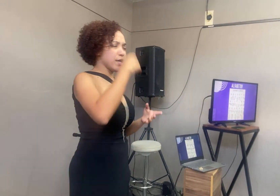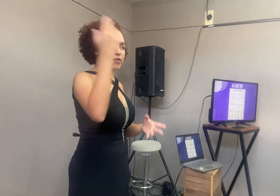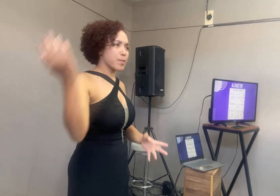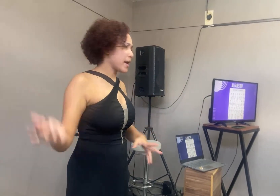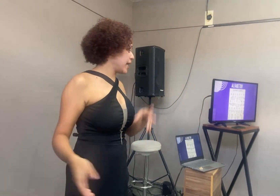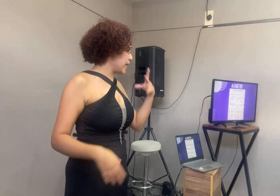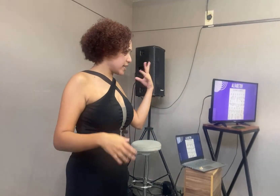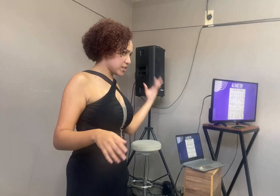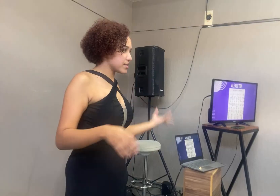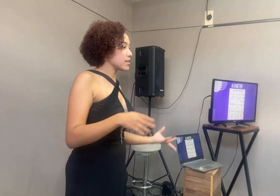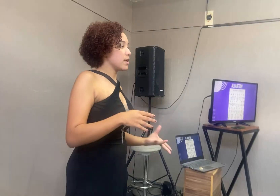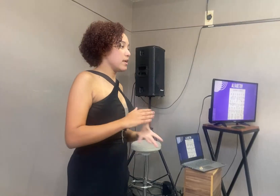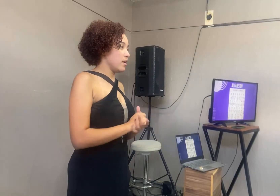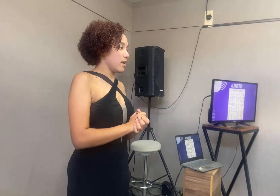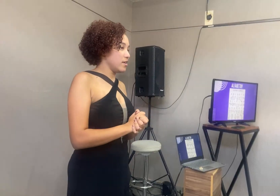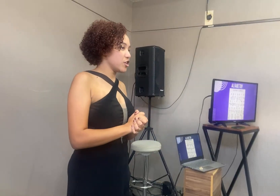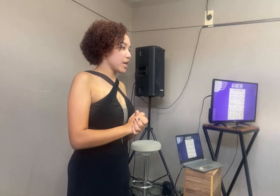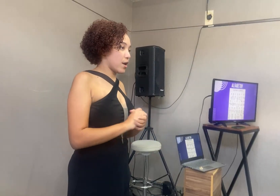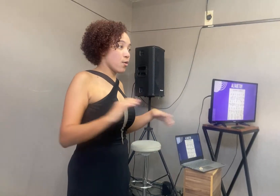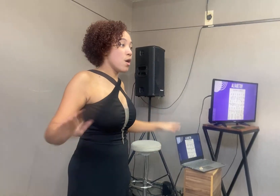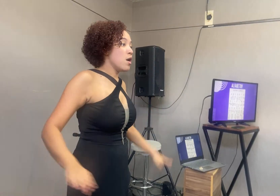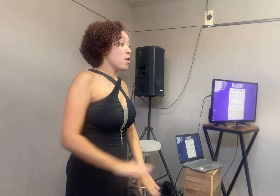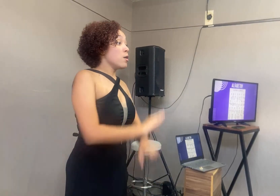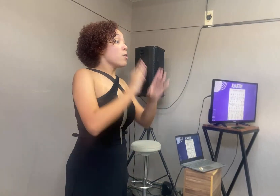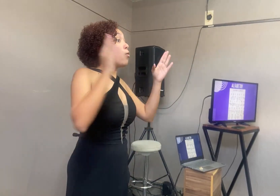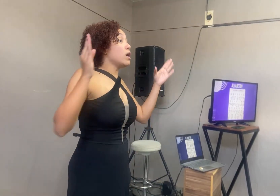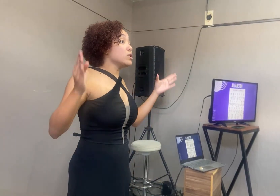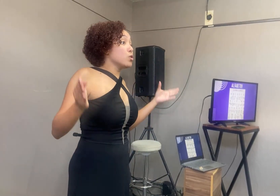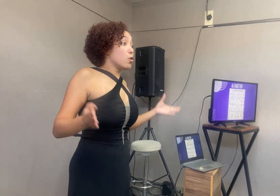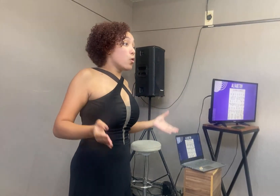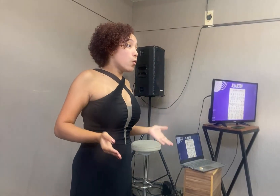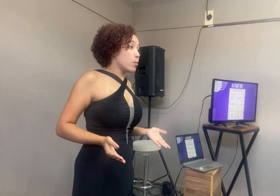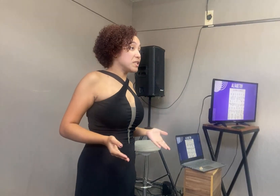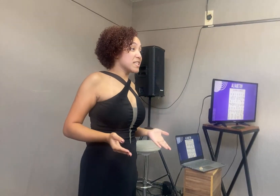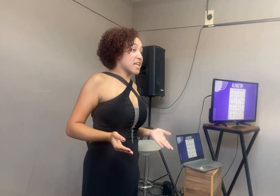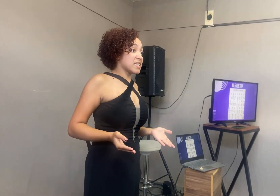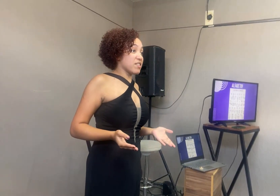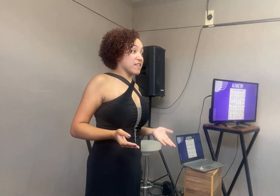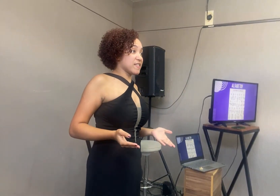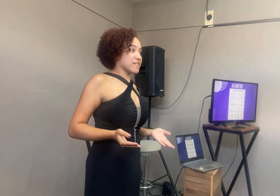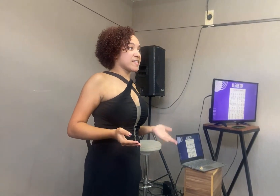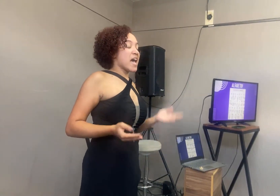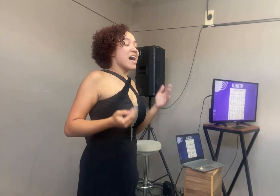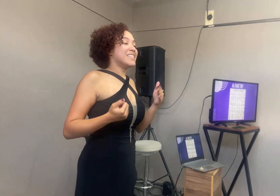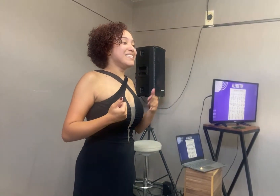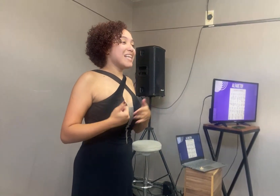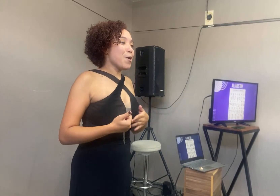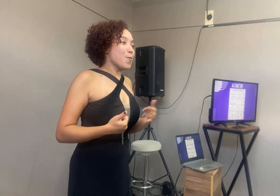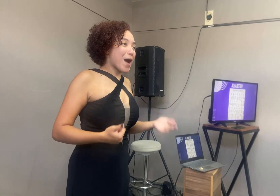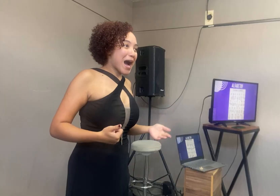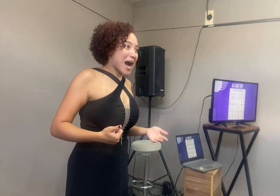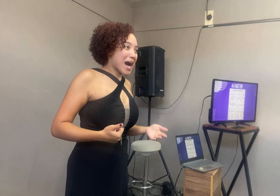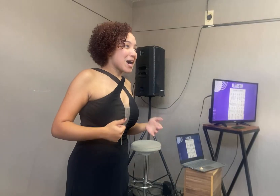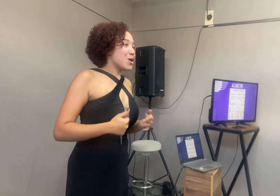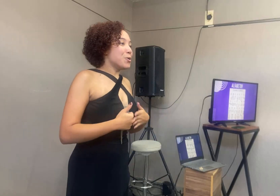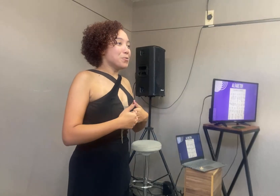filhos, parentes, em geral. Quando, muitas das vezes, não há